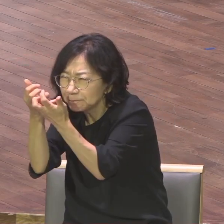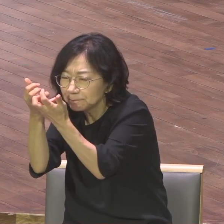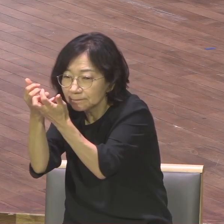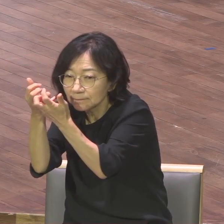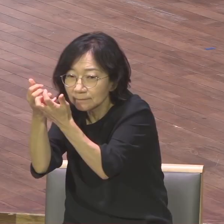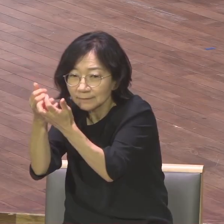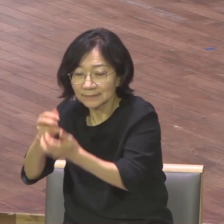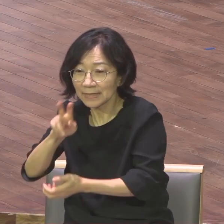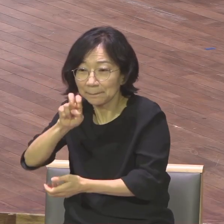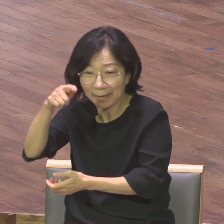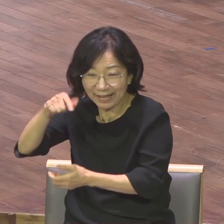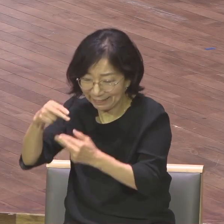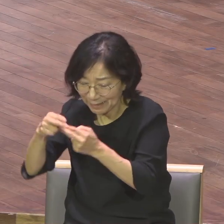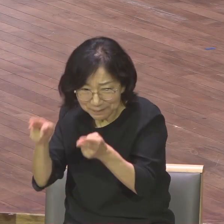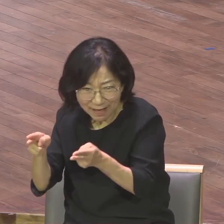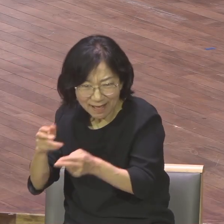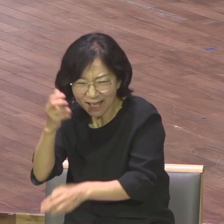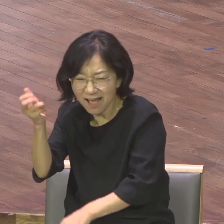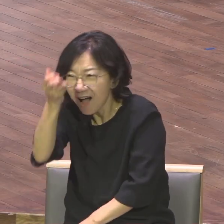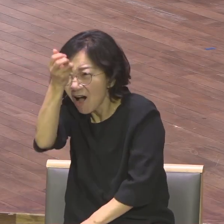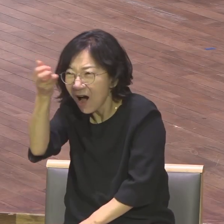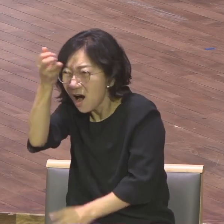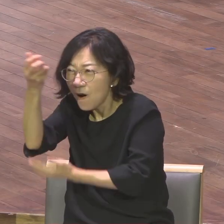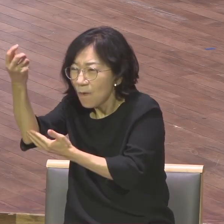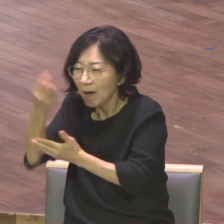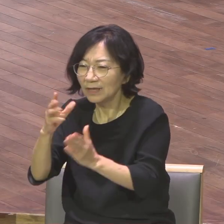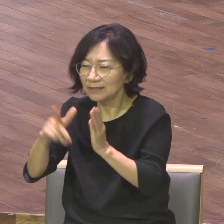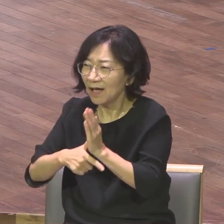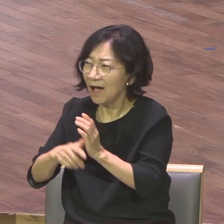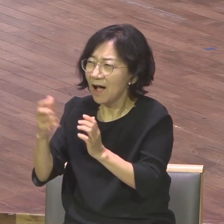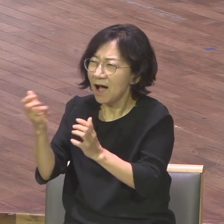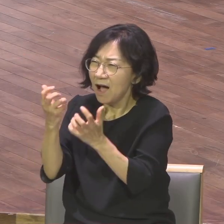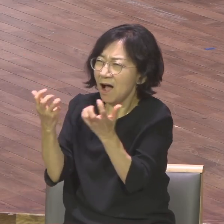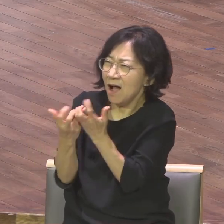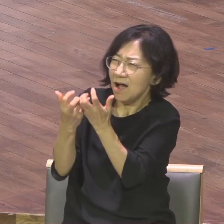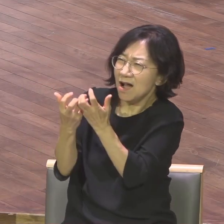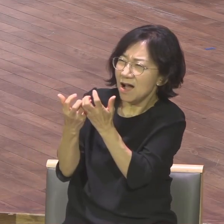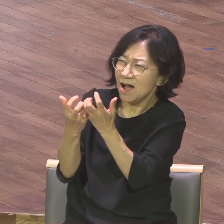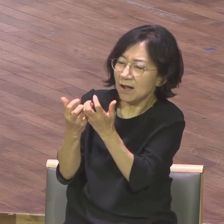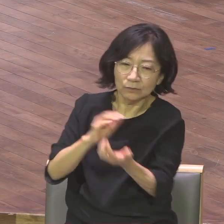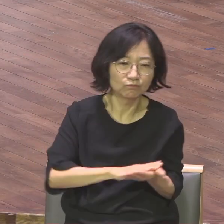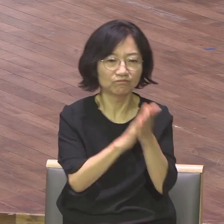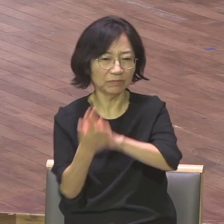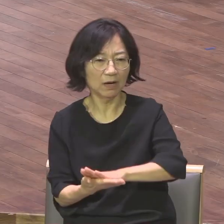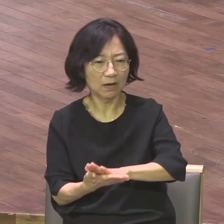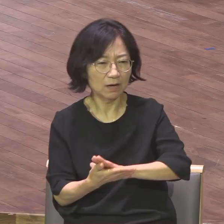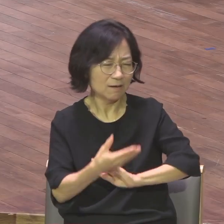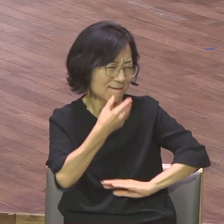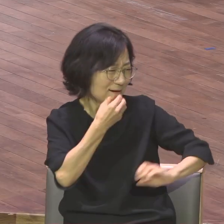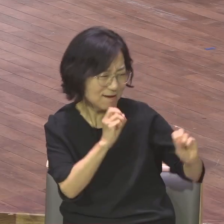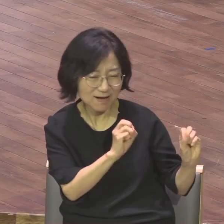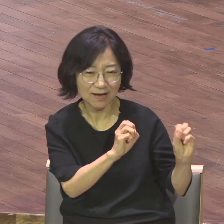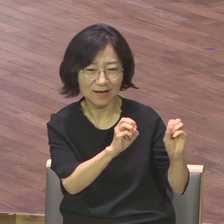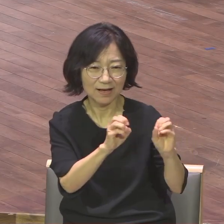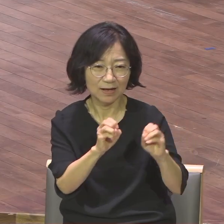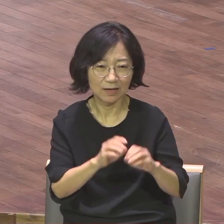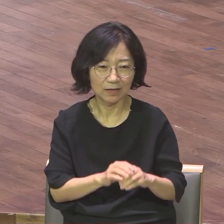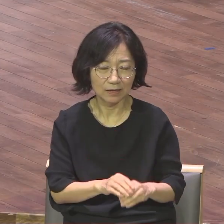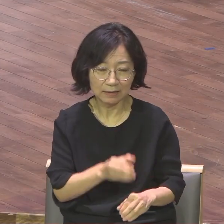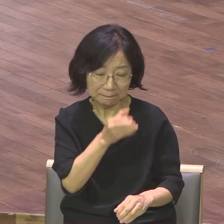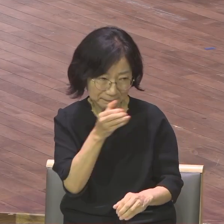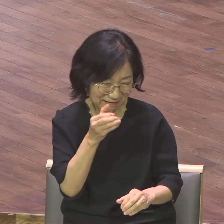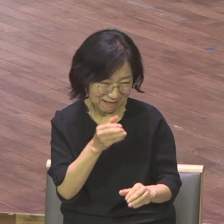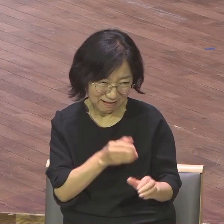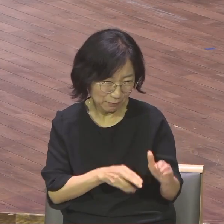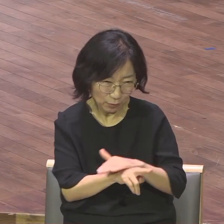마가다락방에 성령이 임하니까 이들은요 세상이 감당 못할 영향이 입어버려요. 배신자 하나도 없어요. 다